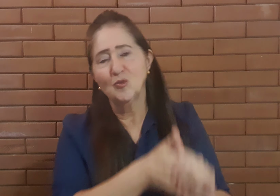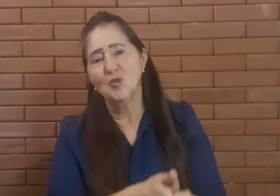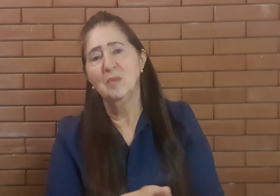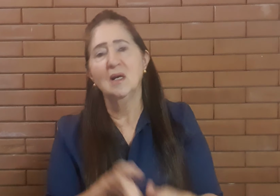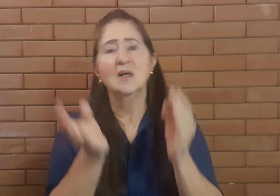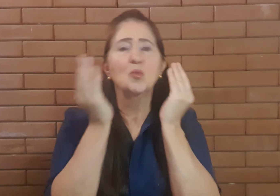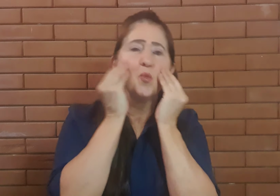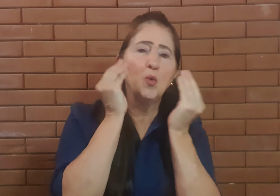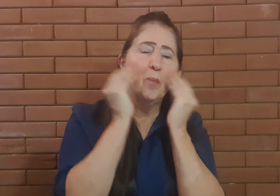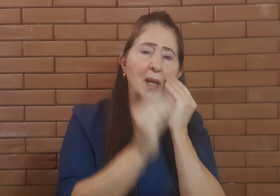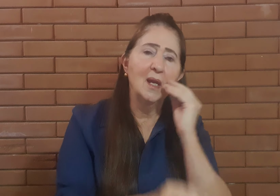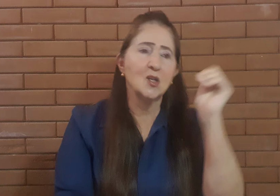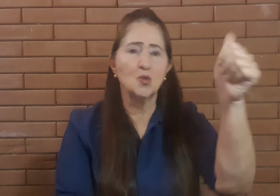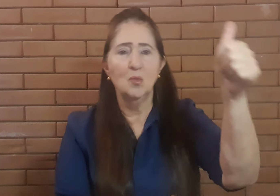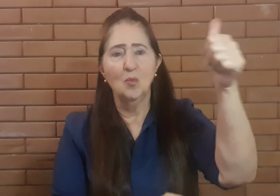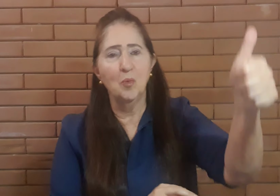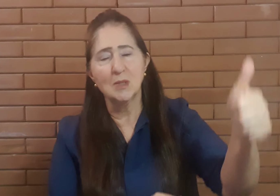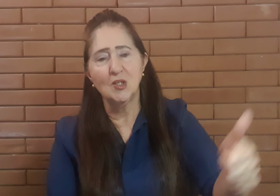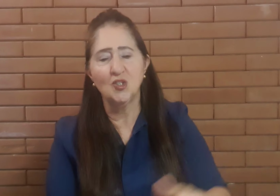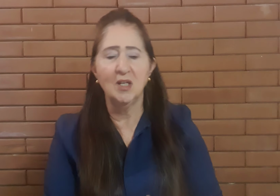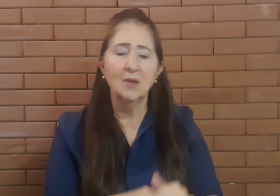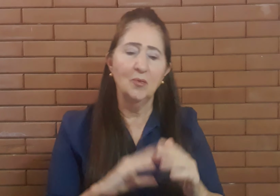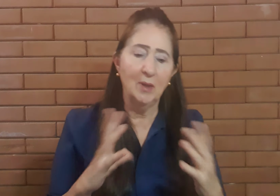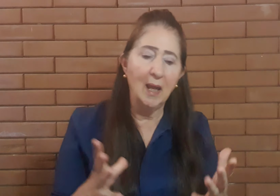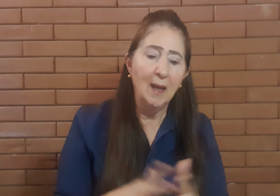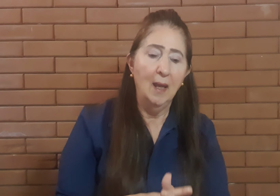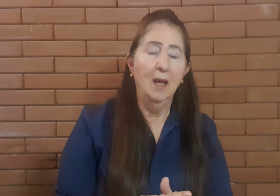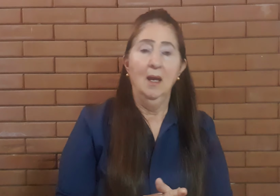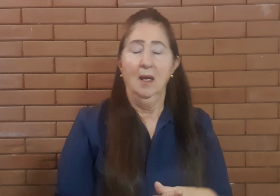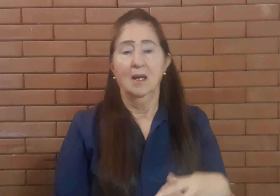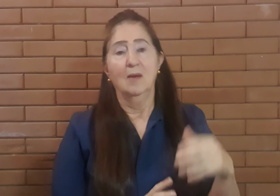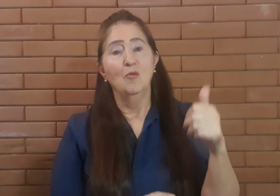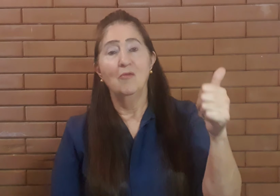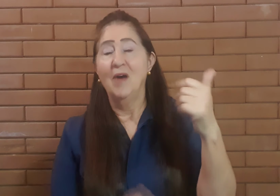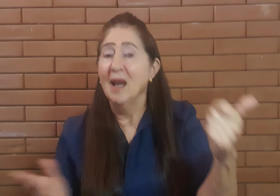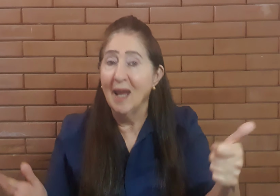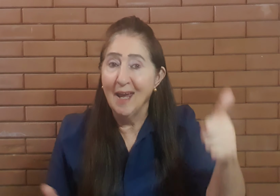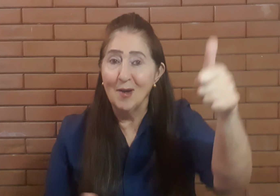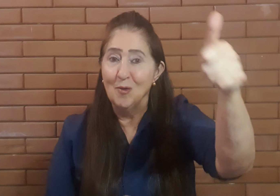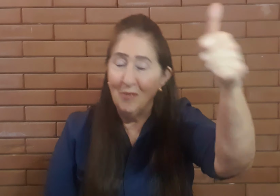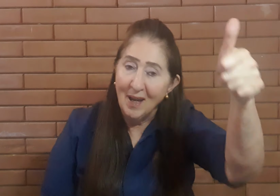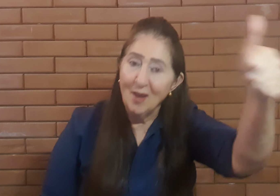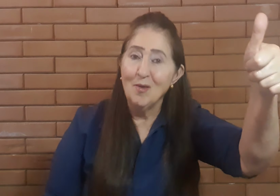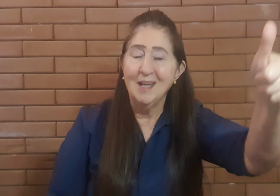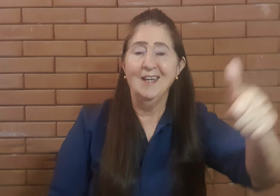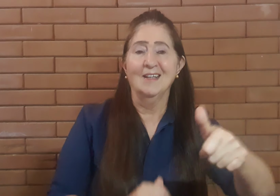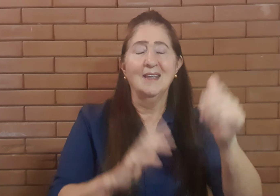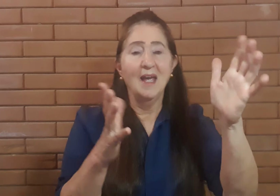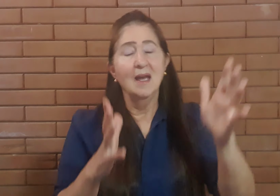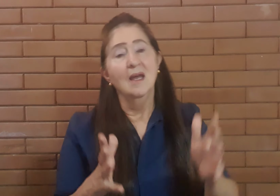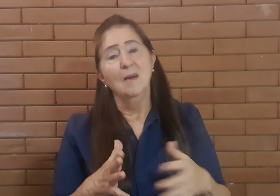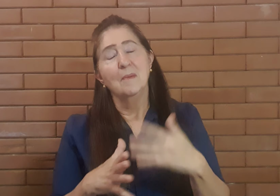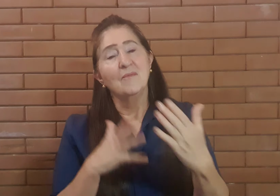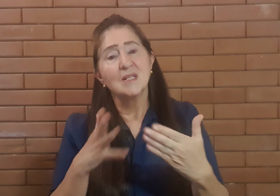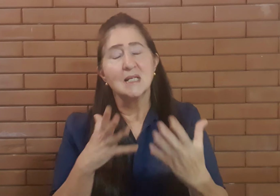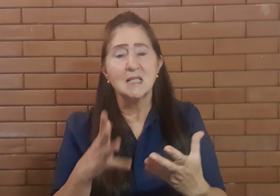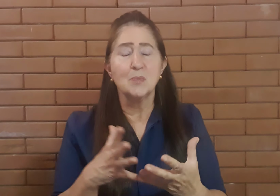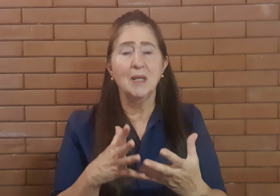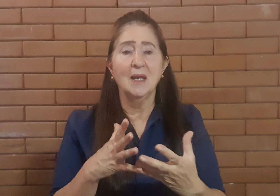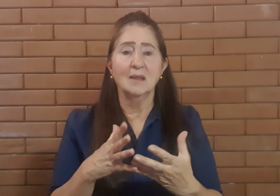de mão, um beijo, um positivo, né? Um valeu aí, né? Fazer essas